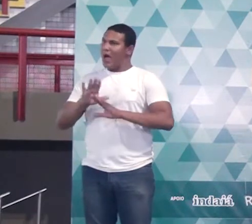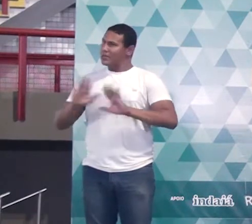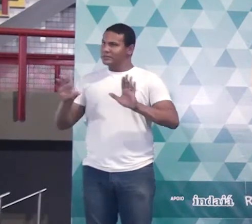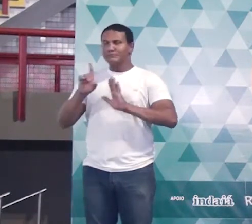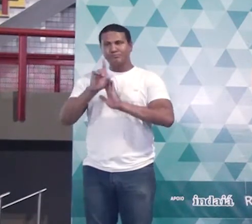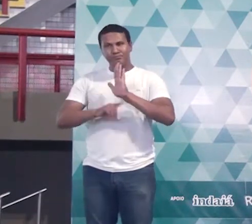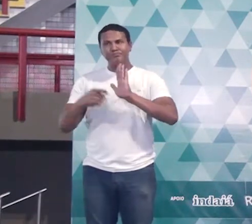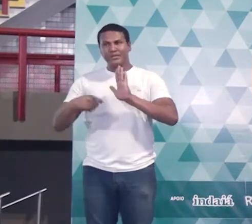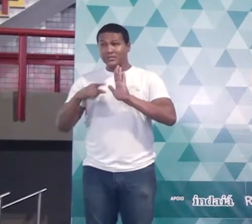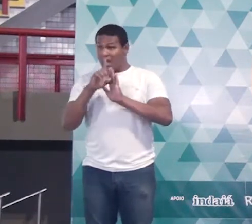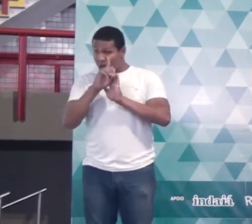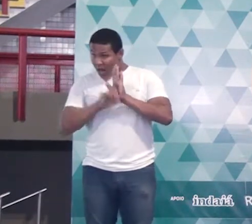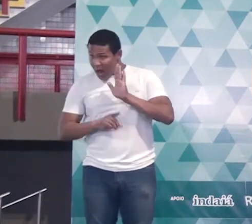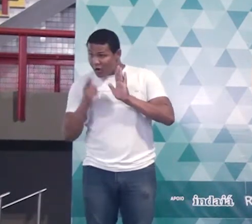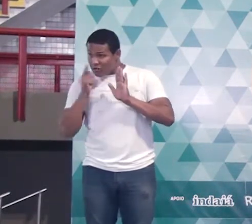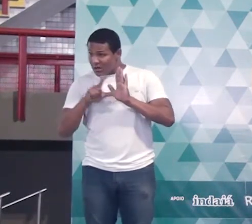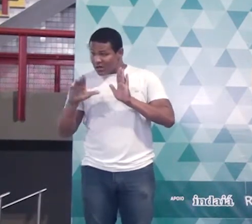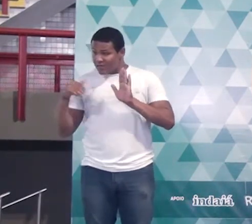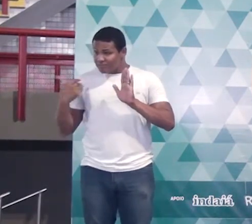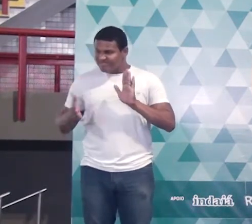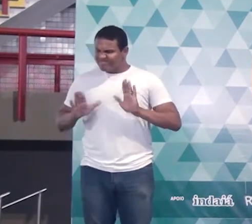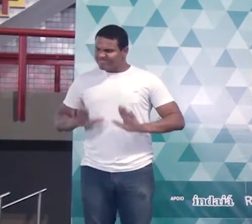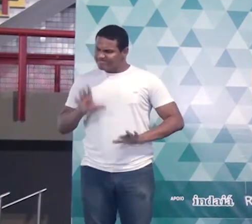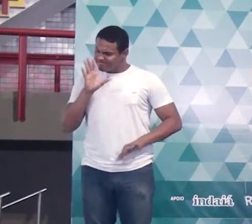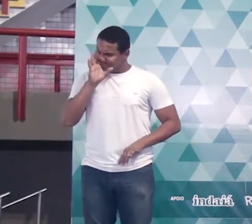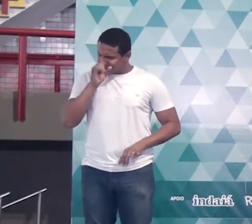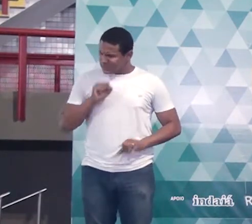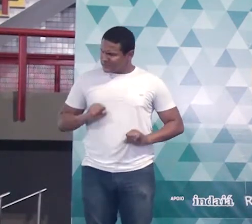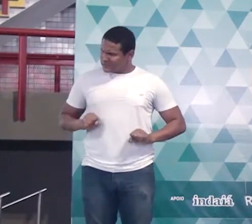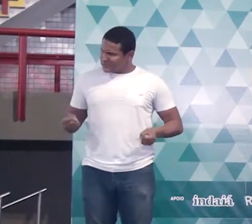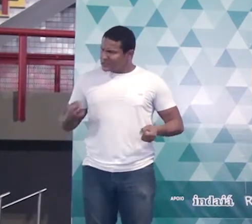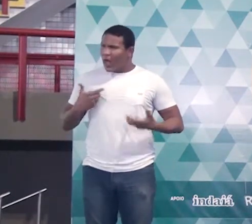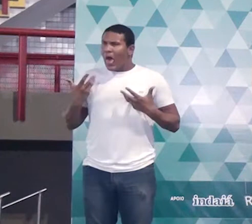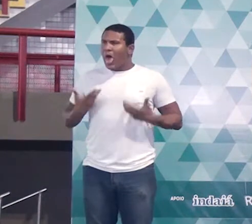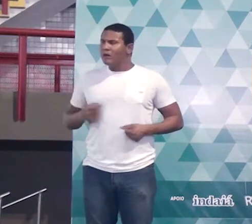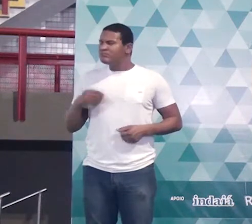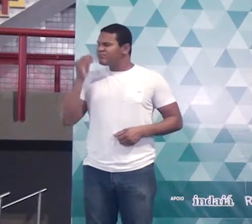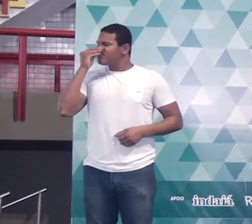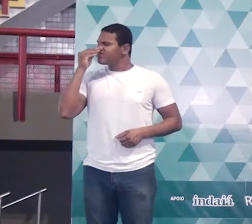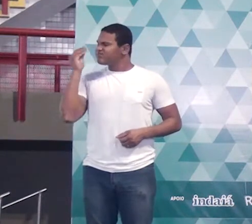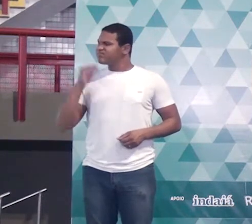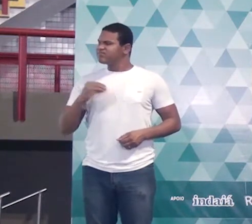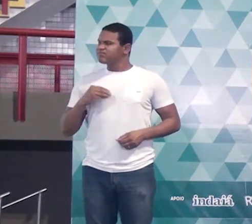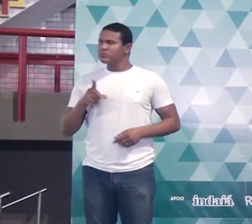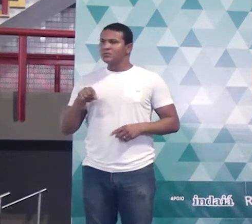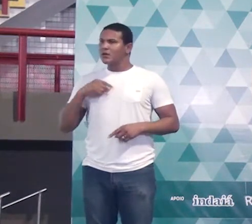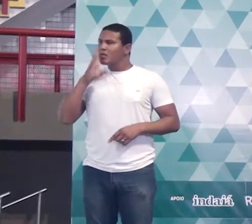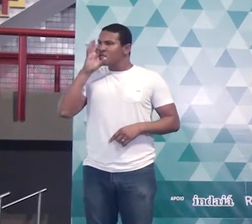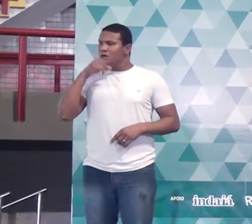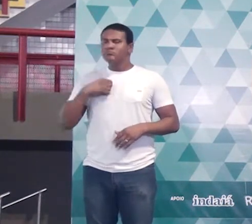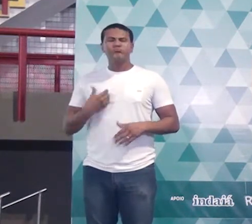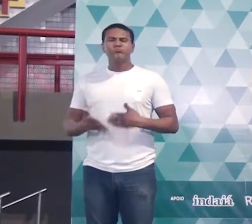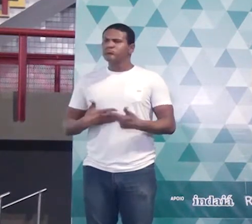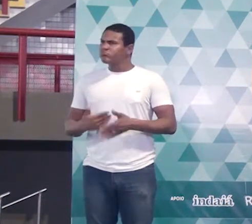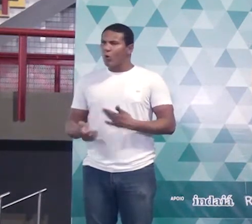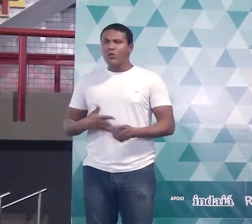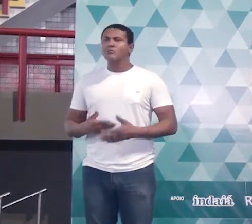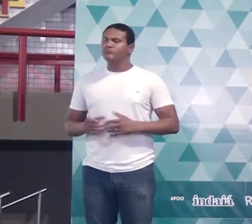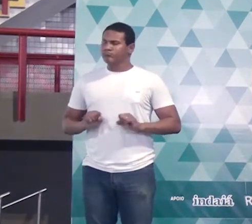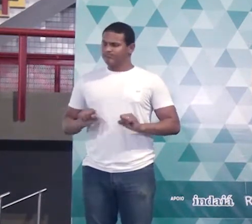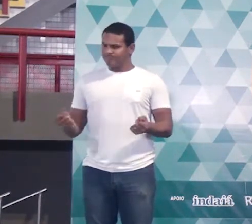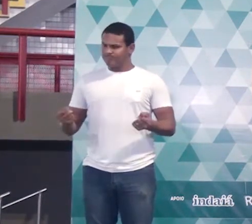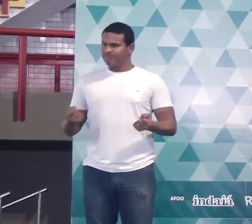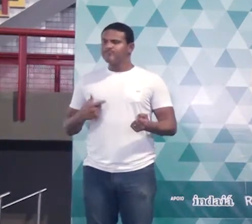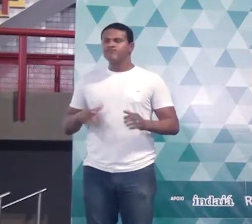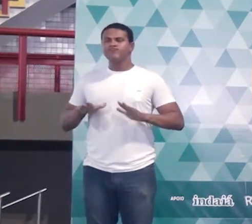merecimento. Então quem fica até o final resistindo ao cansaço, resistindo à fome, resistindo a qualquer outra tentação